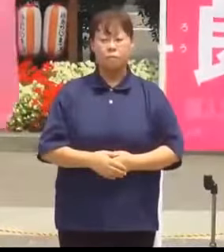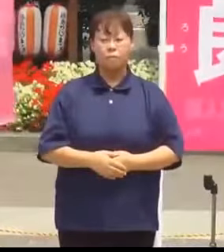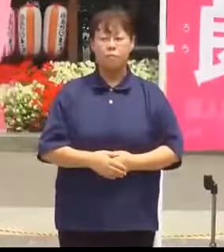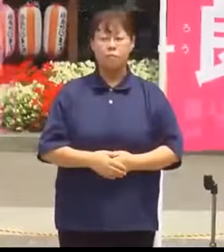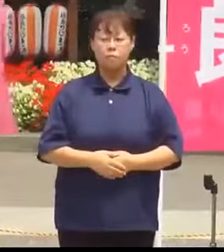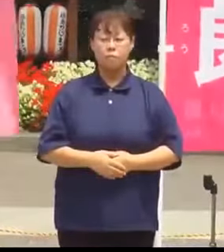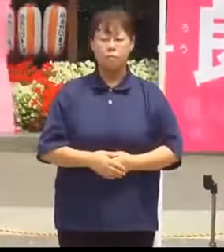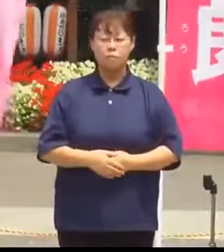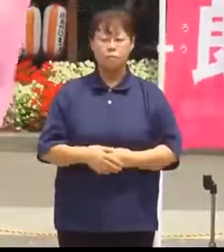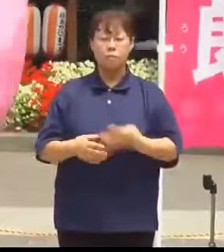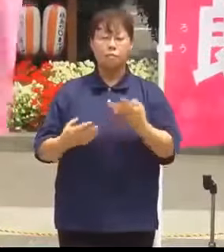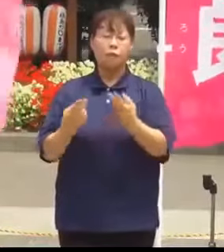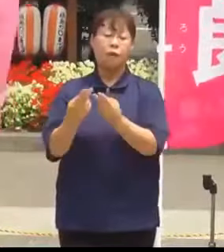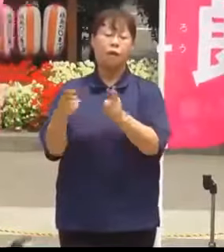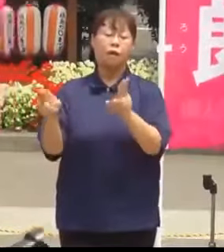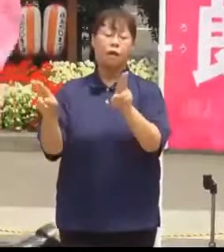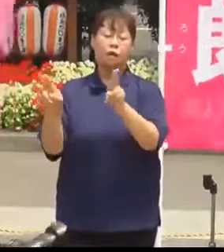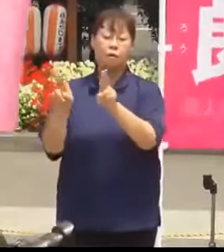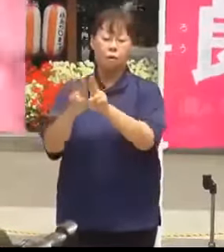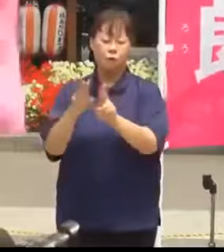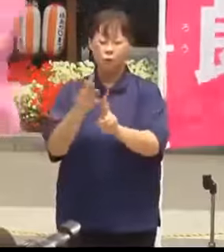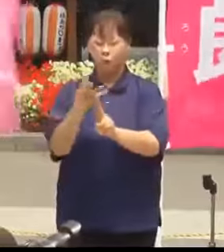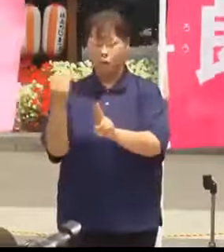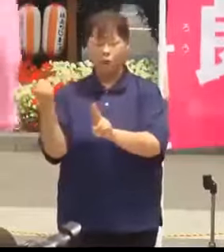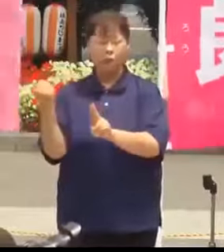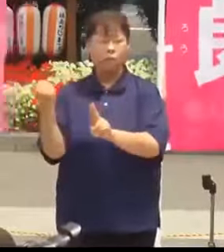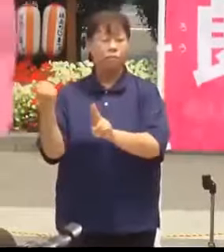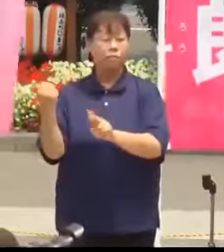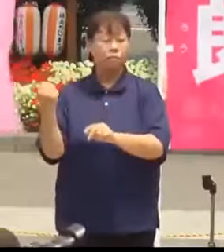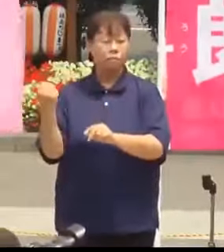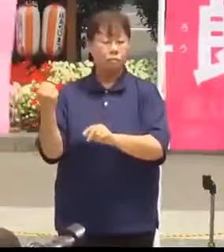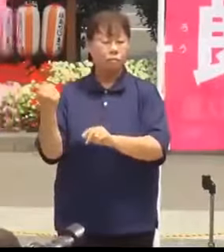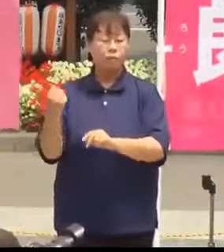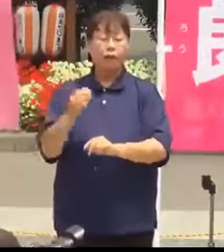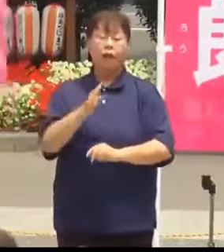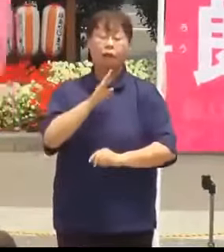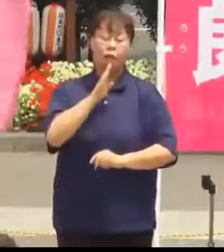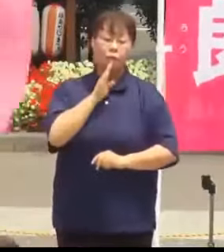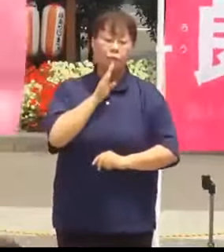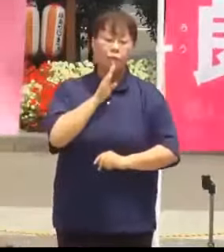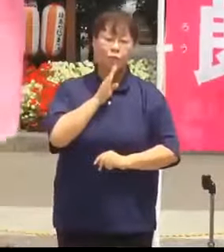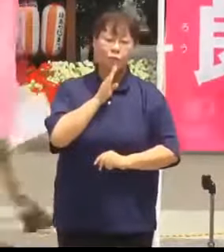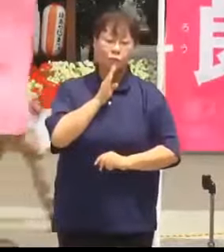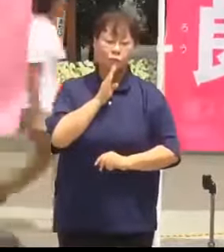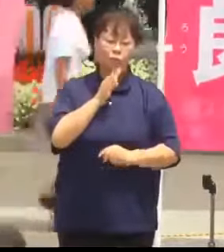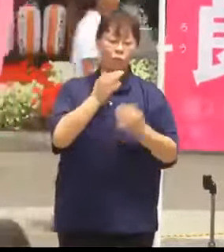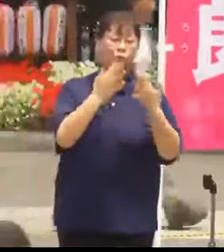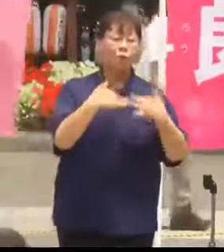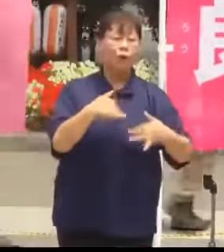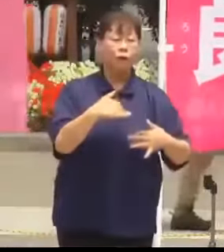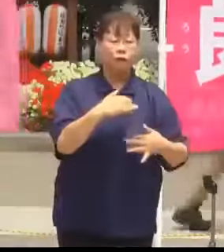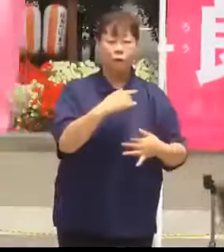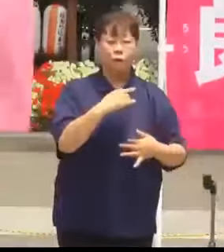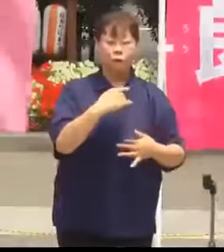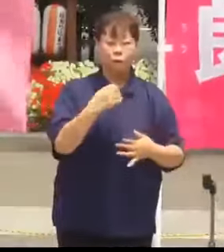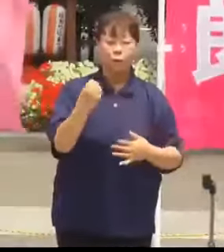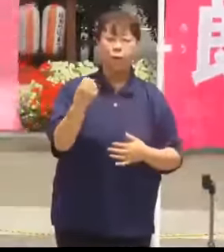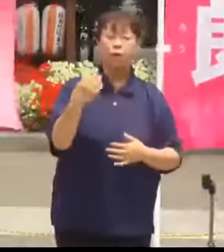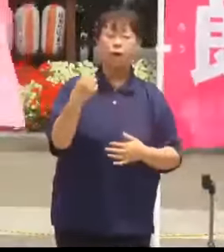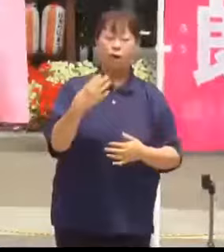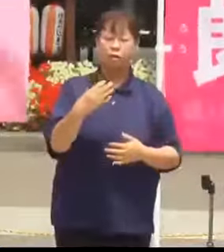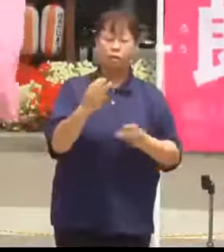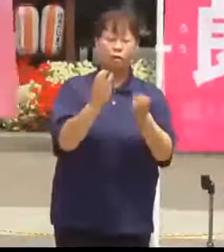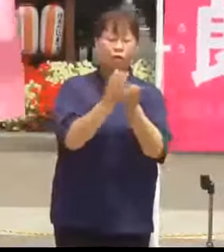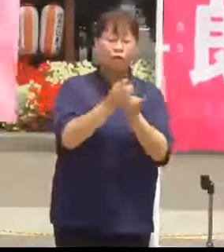圧倒的に多数派の自民党一方で本当にぱ弱といわれるあまりにも数が少な